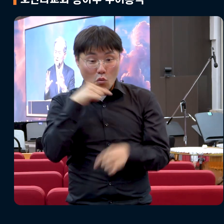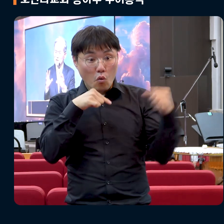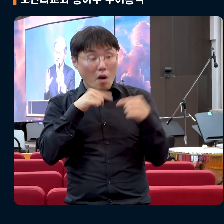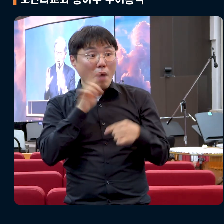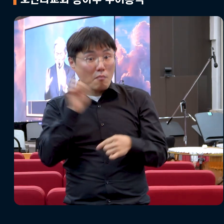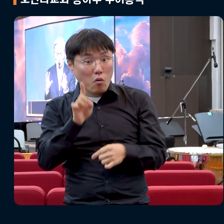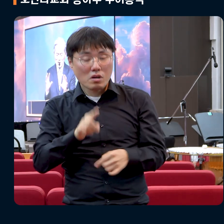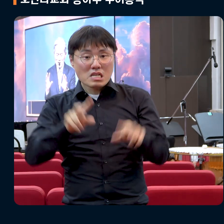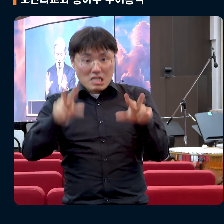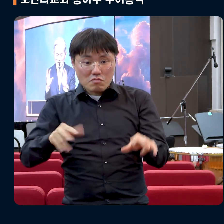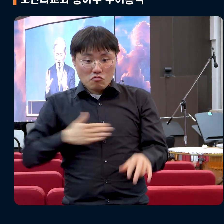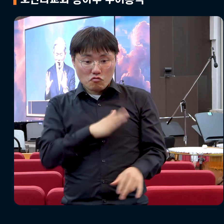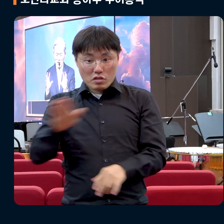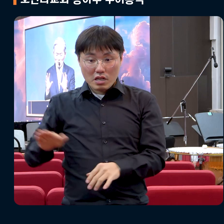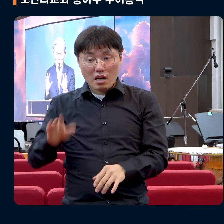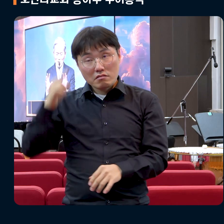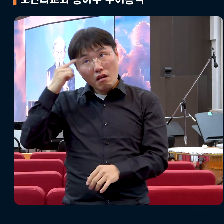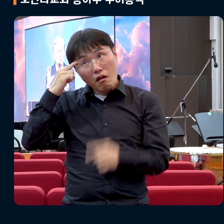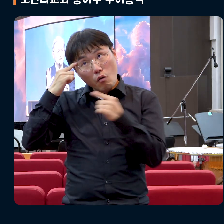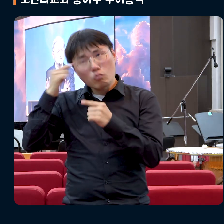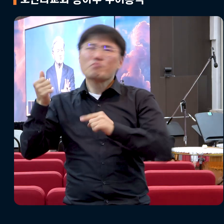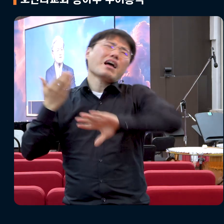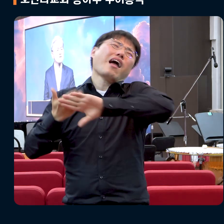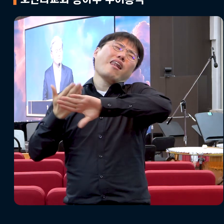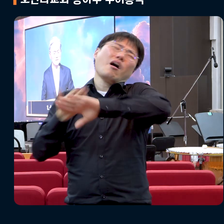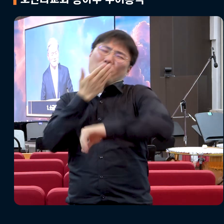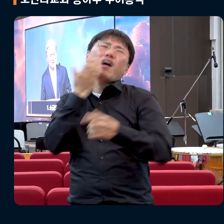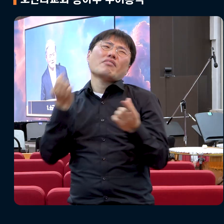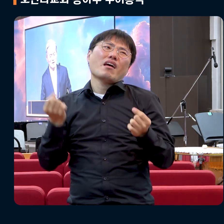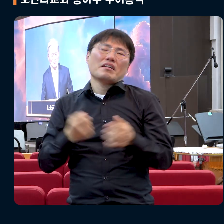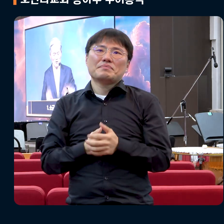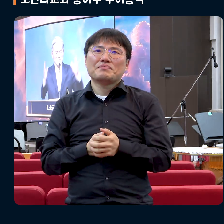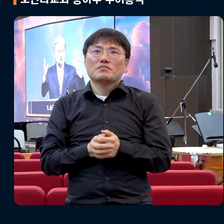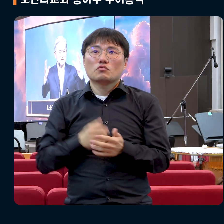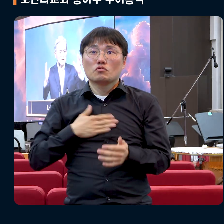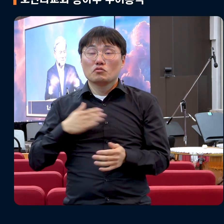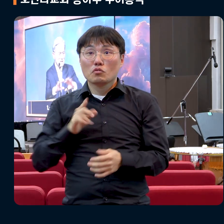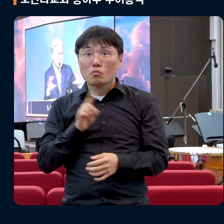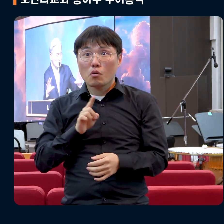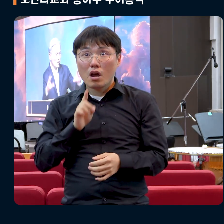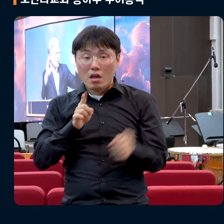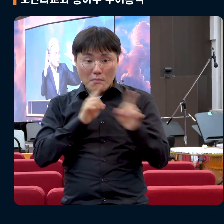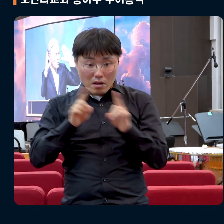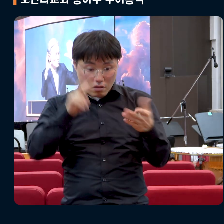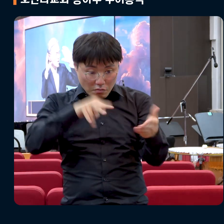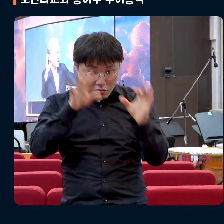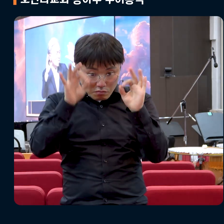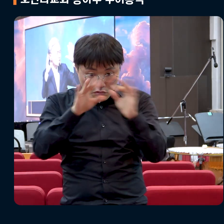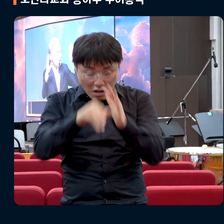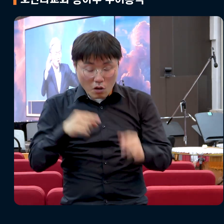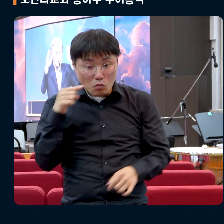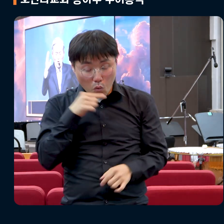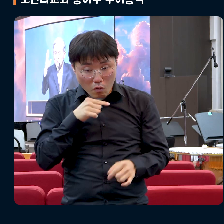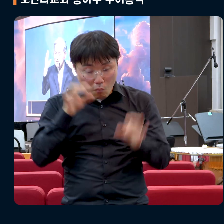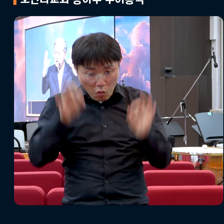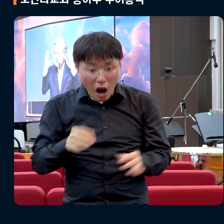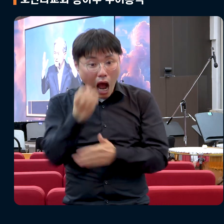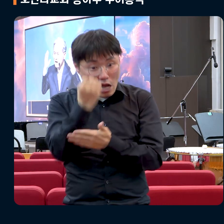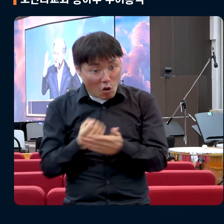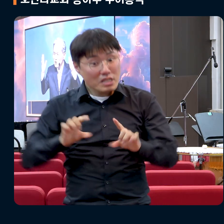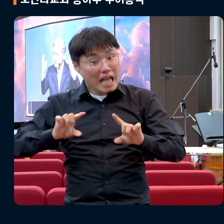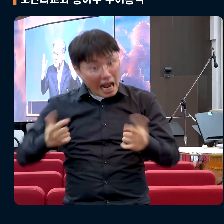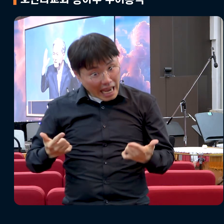이 소금은요, 지금 우리가 생각하는 것과는 조금 다를 수 있어요. 우리는 이 말씀 볼 때 소금을